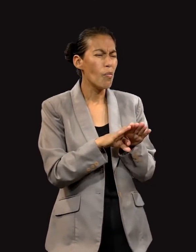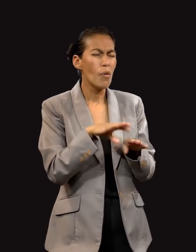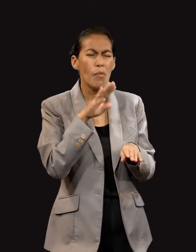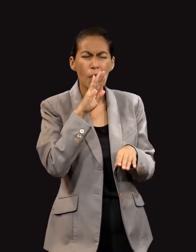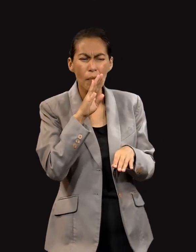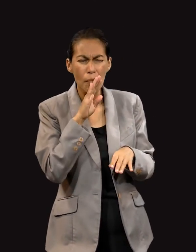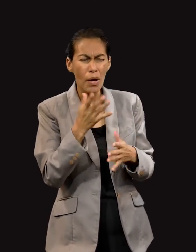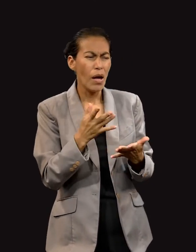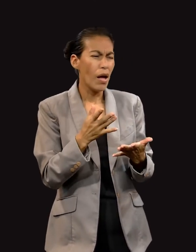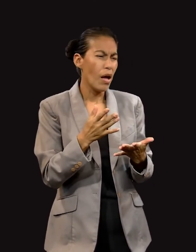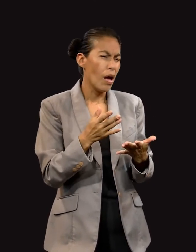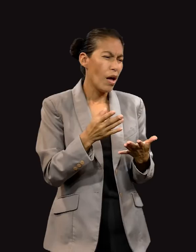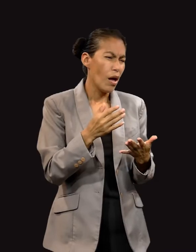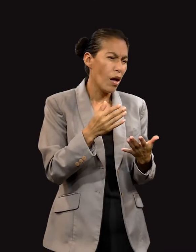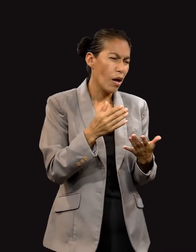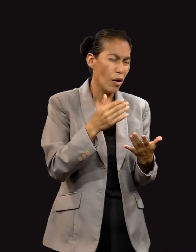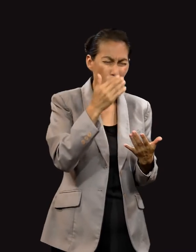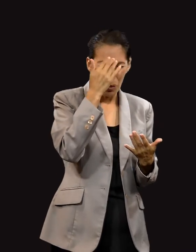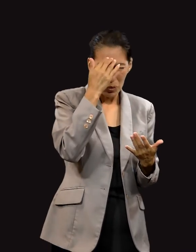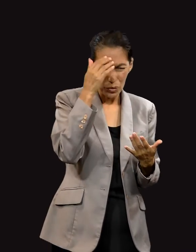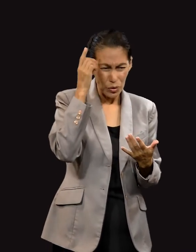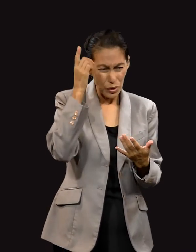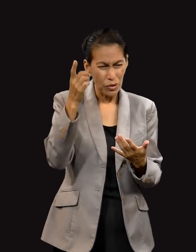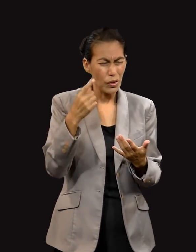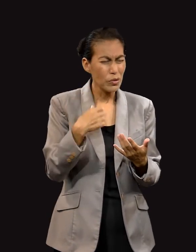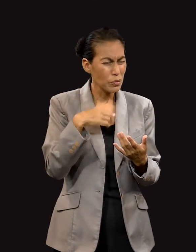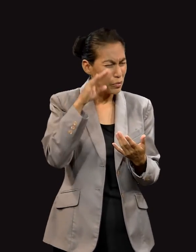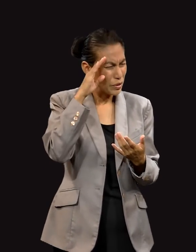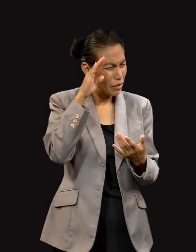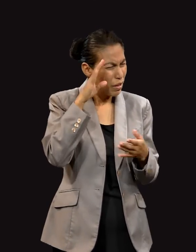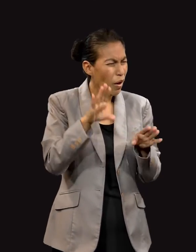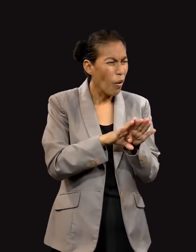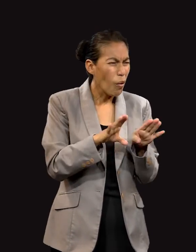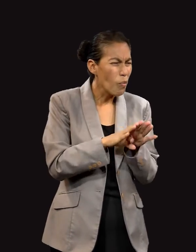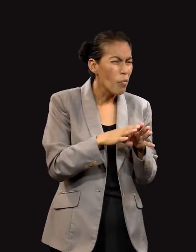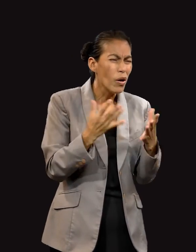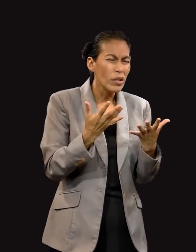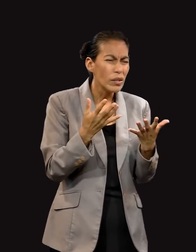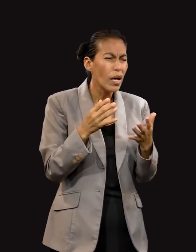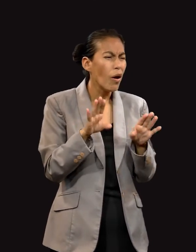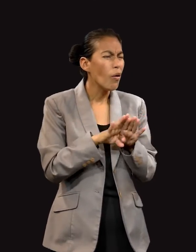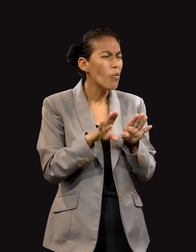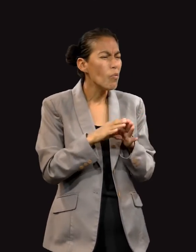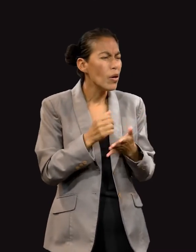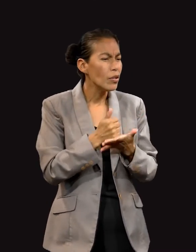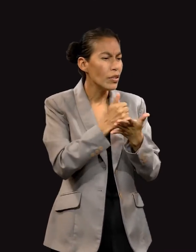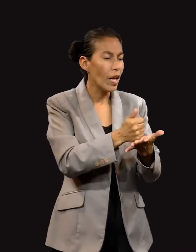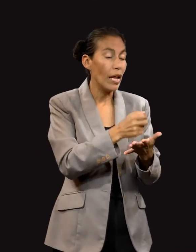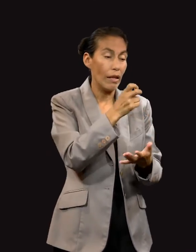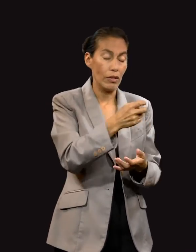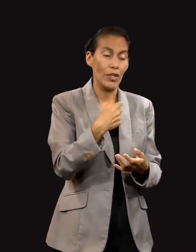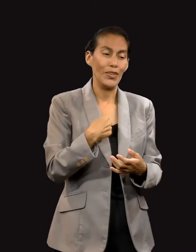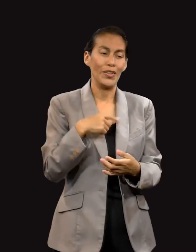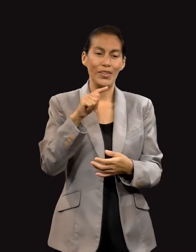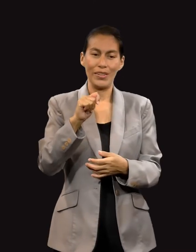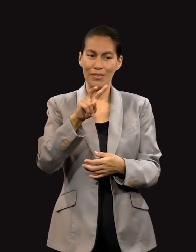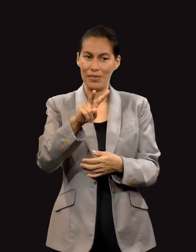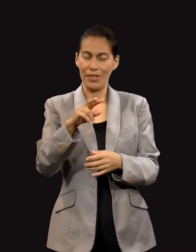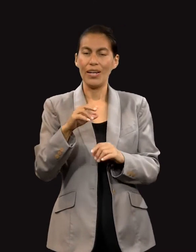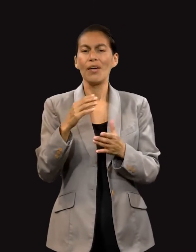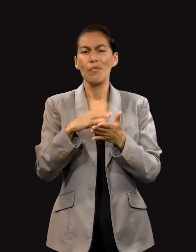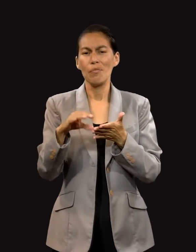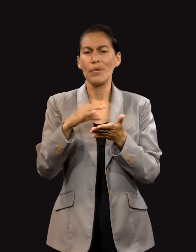pensaba cómo hacerla que conociera, ayudarla a conocer a Dios. Entonces, compré una televisión.